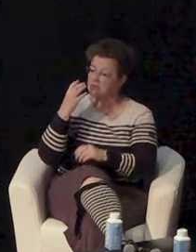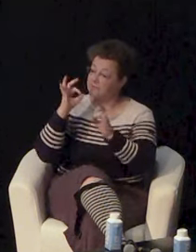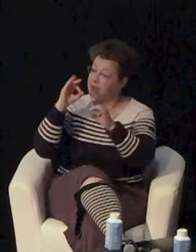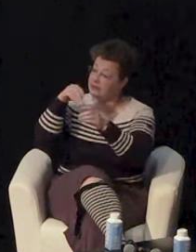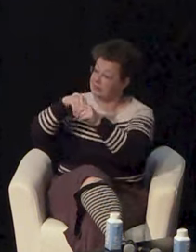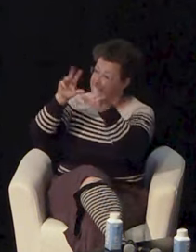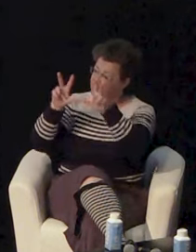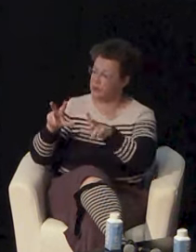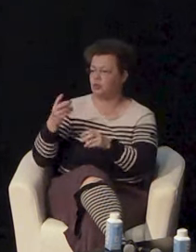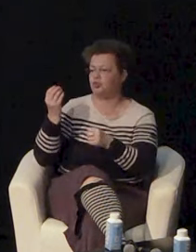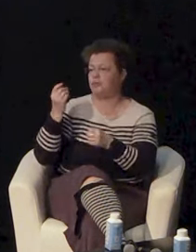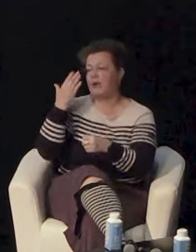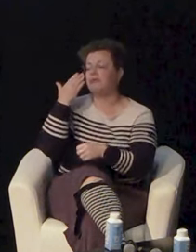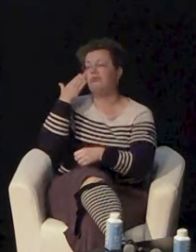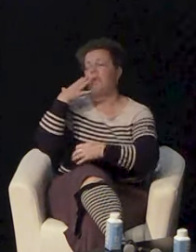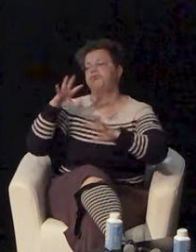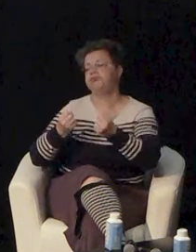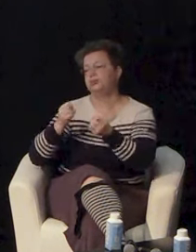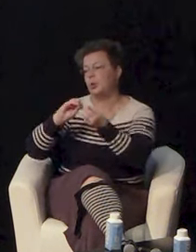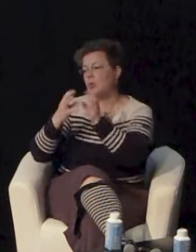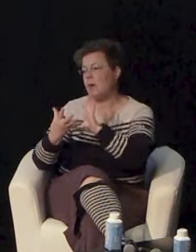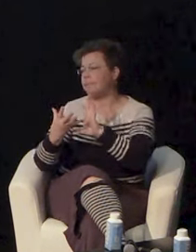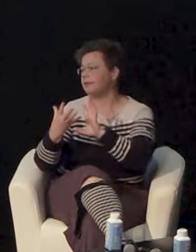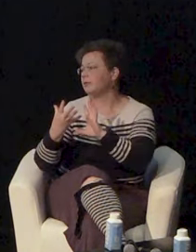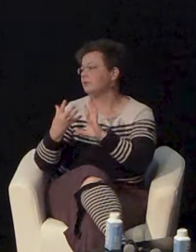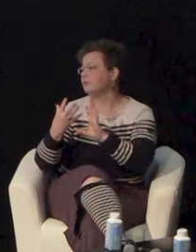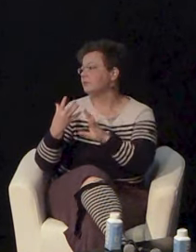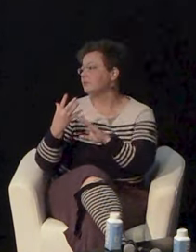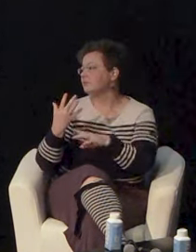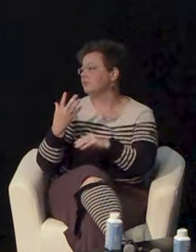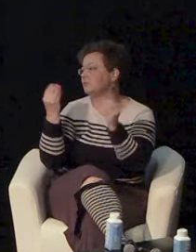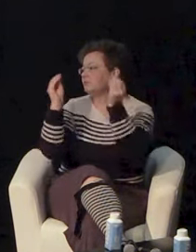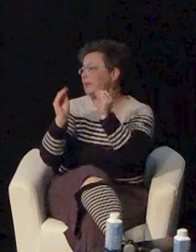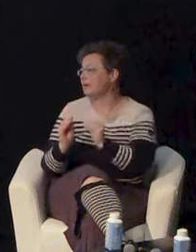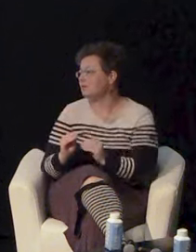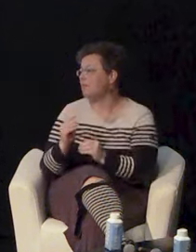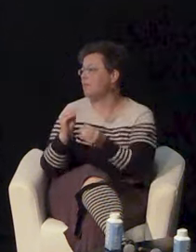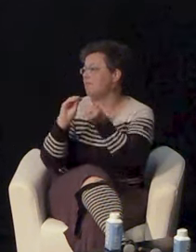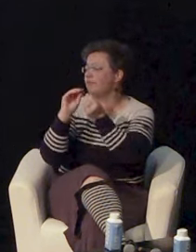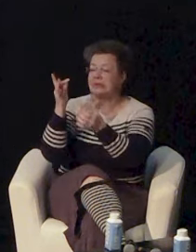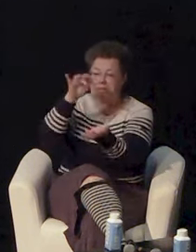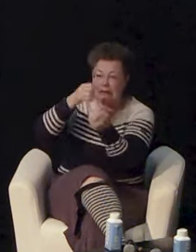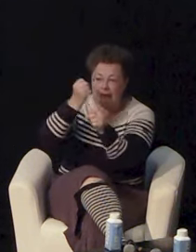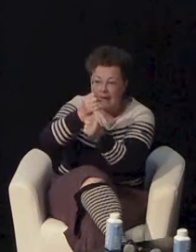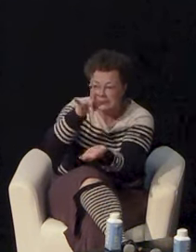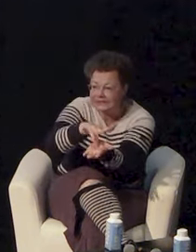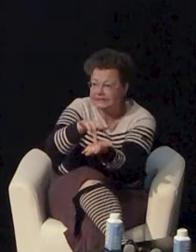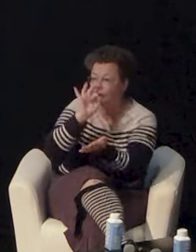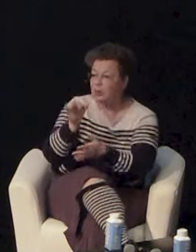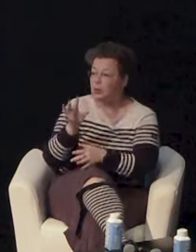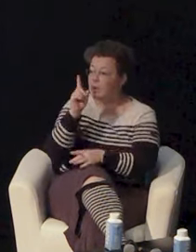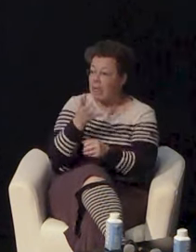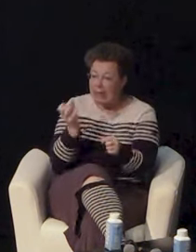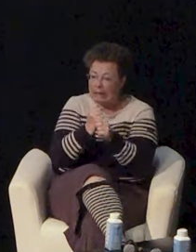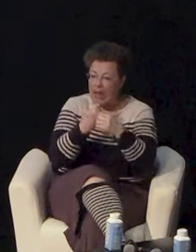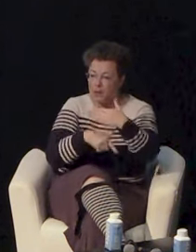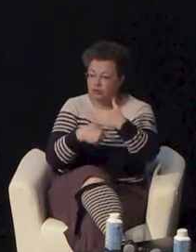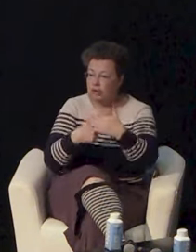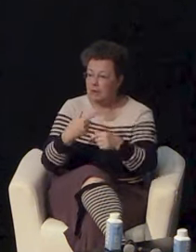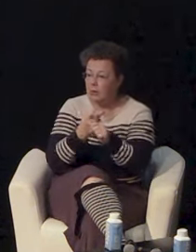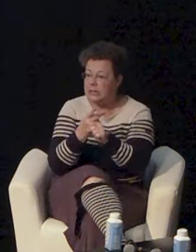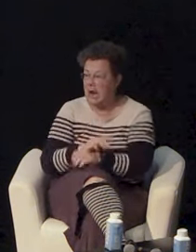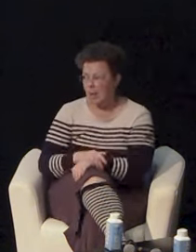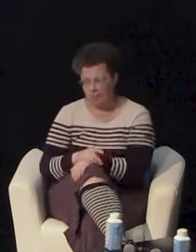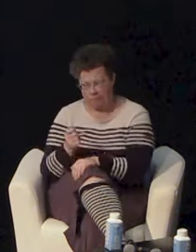qui signent, oui, mais dans le domaine de l'informatique, avec... des web designers,